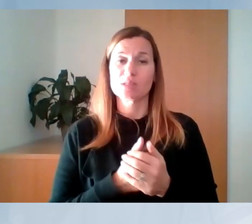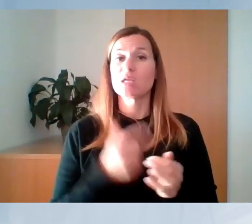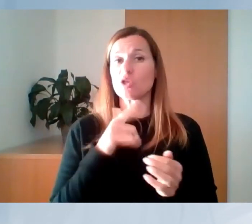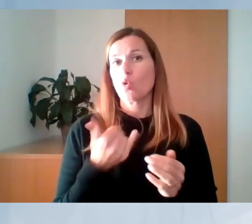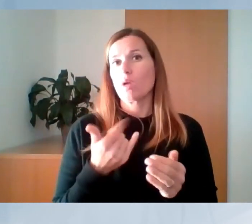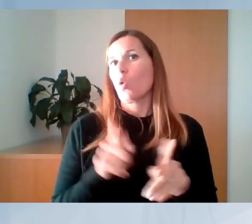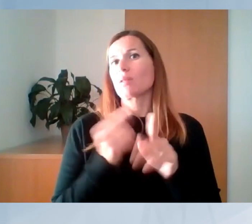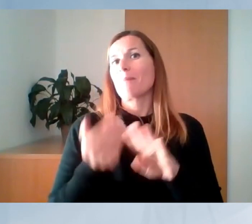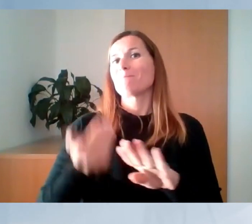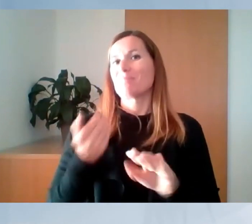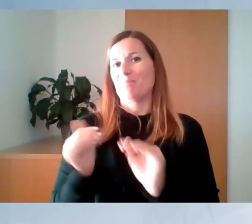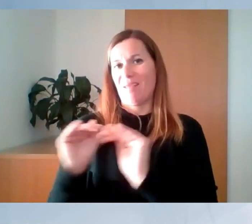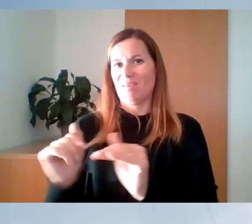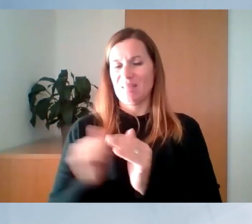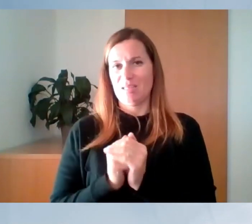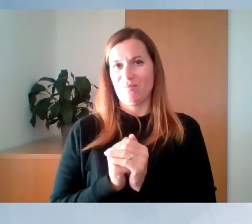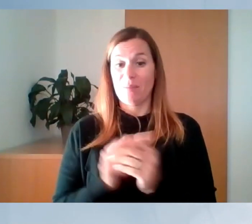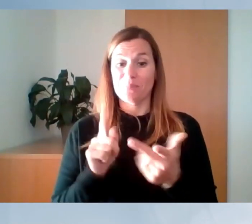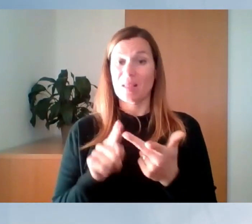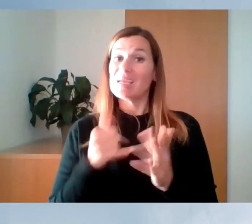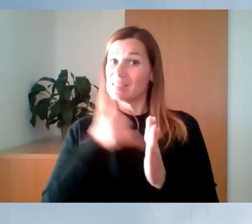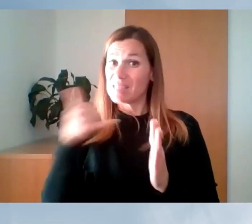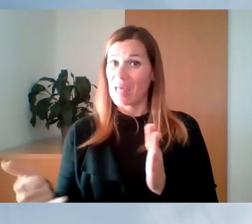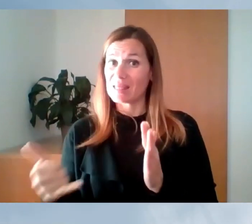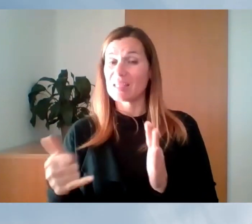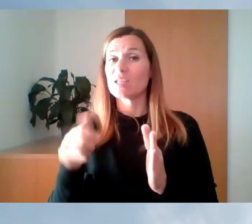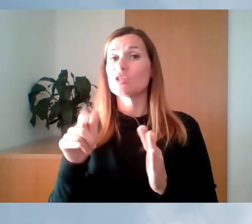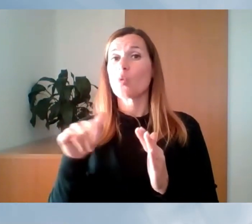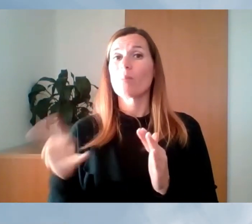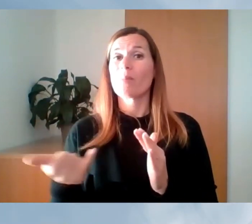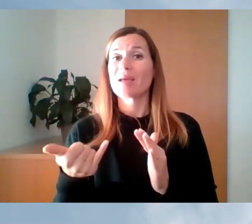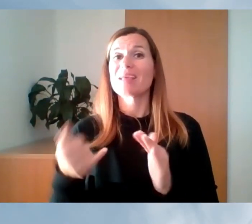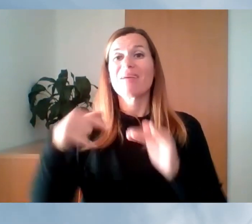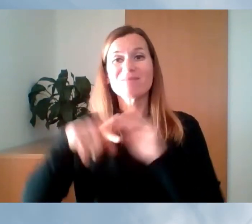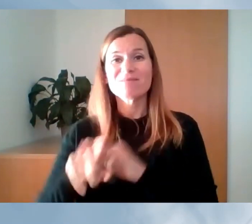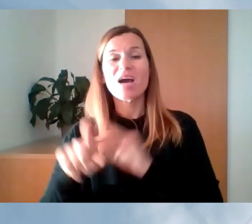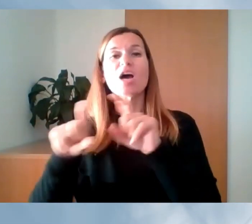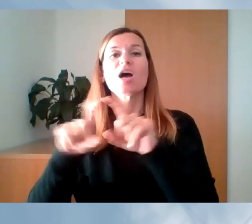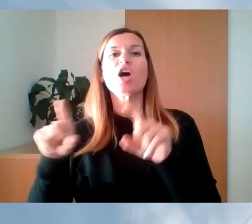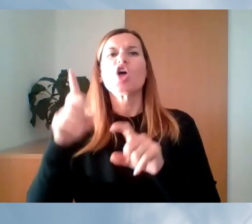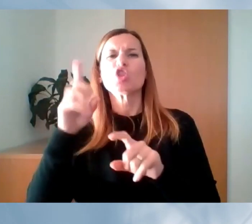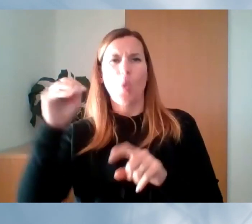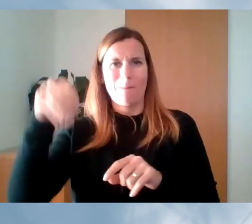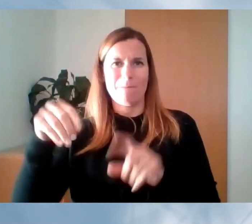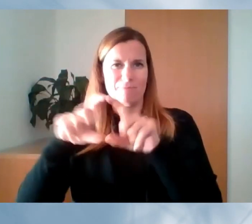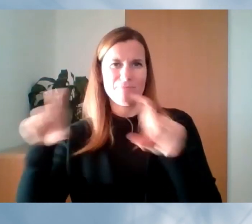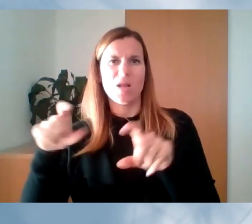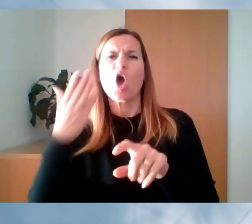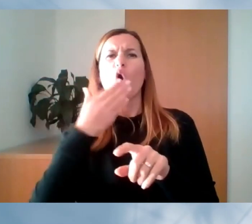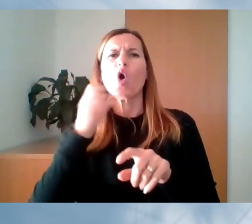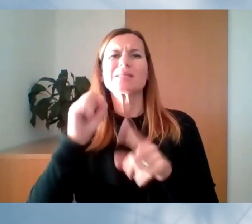To je pravzaprav preventiva. Prvi. Ta zadnji je pa po domu. Je pa